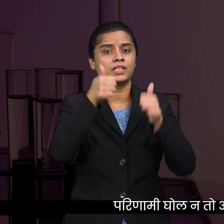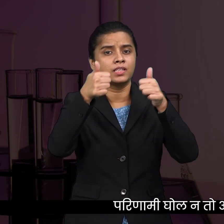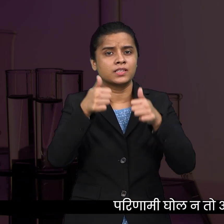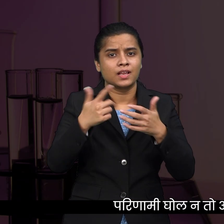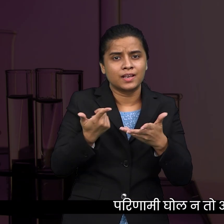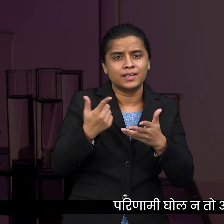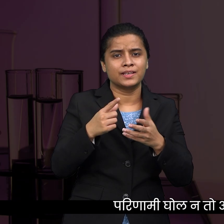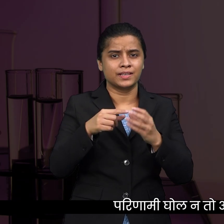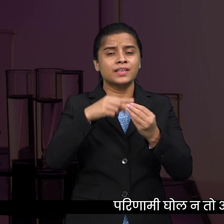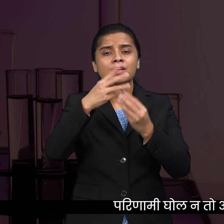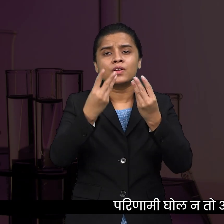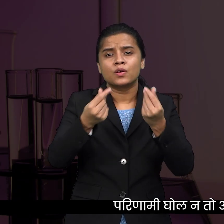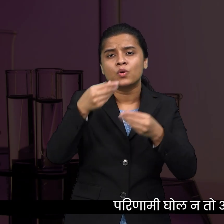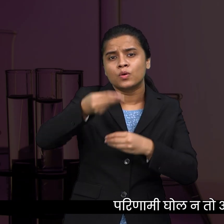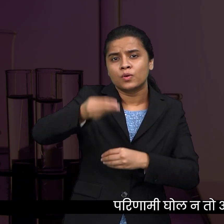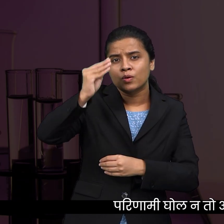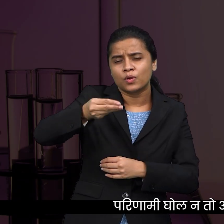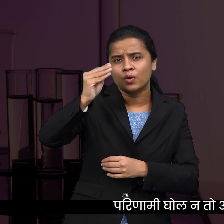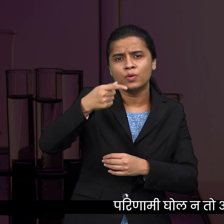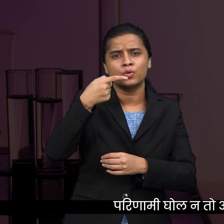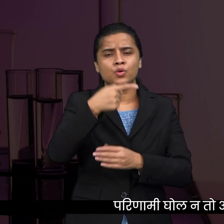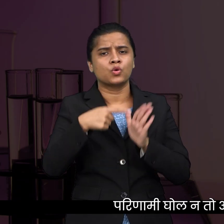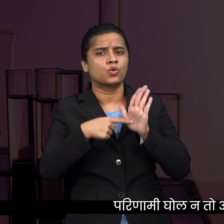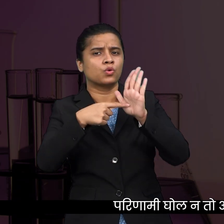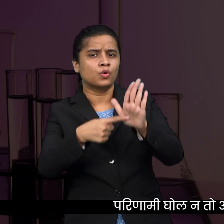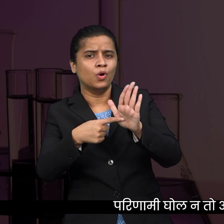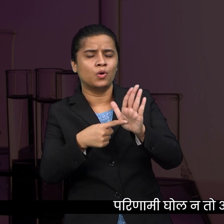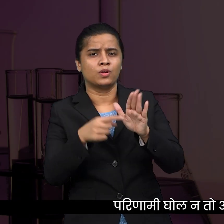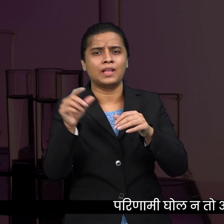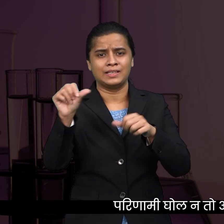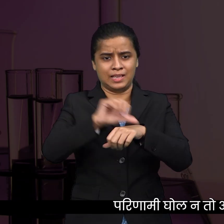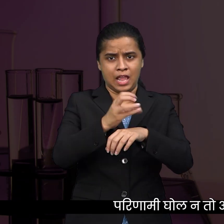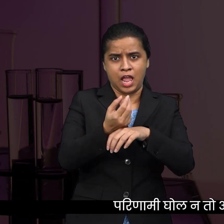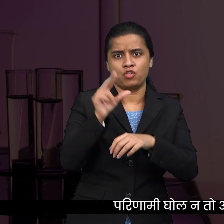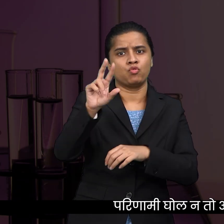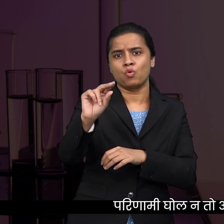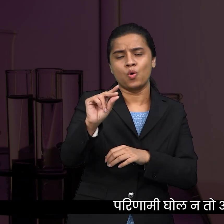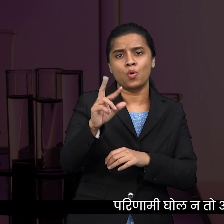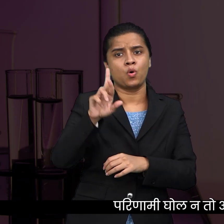परिणाम घोल न तो अम्लीय होता है और न ही क्षारीय।